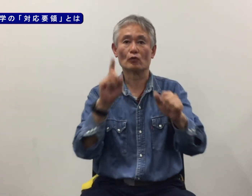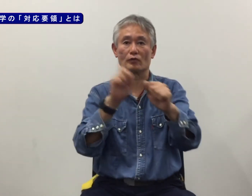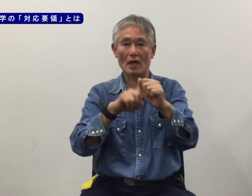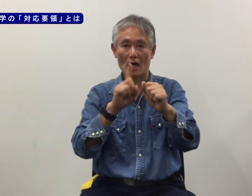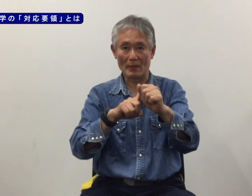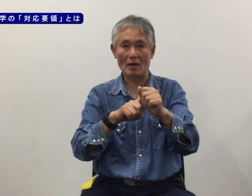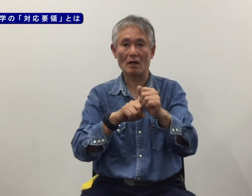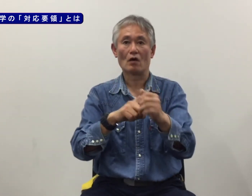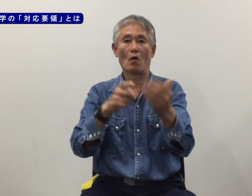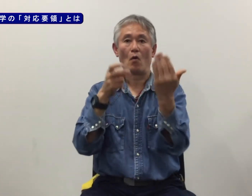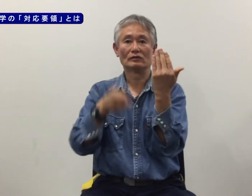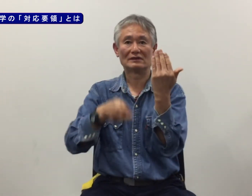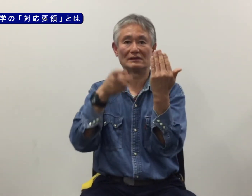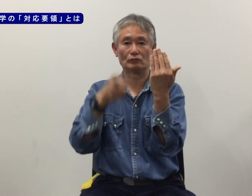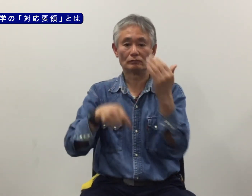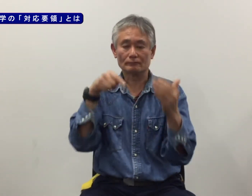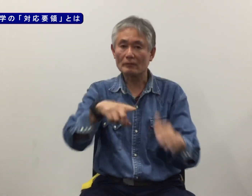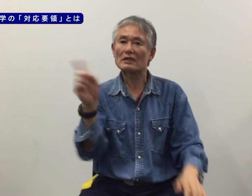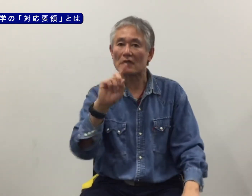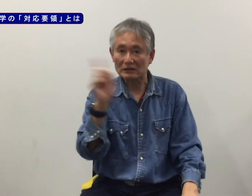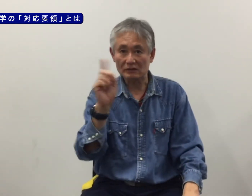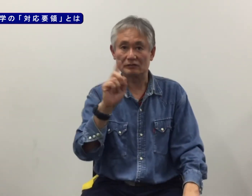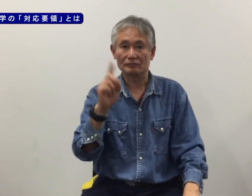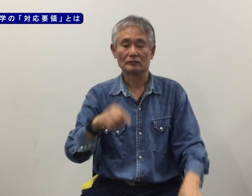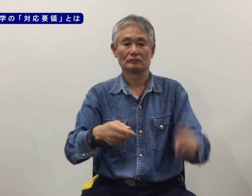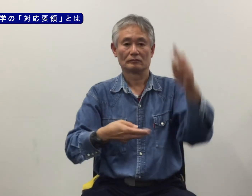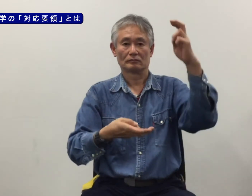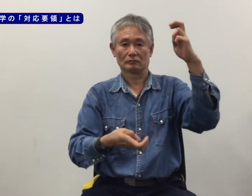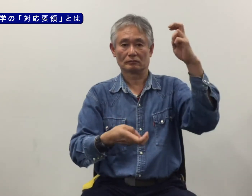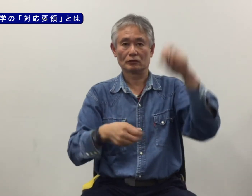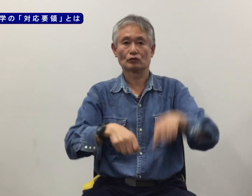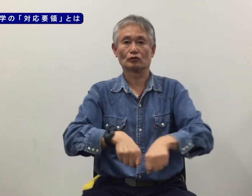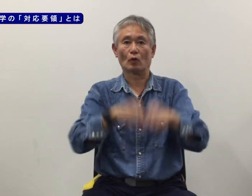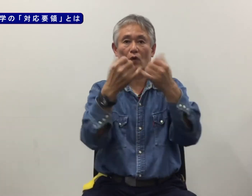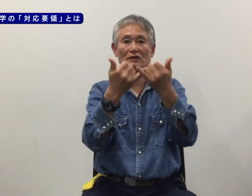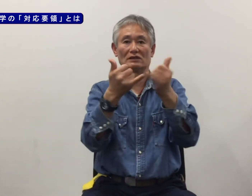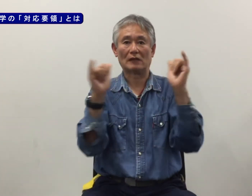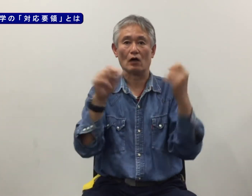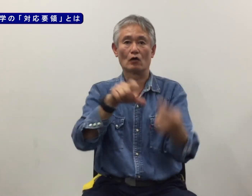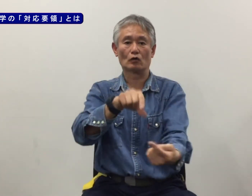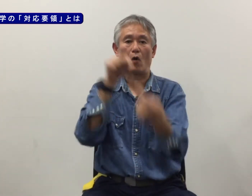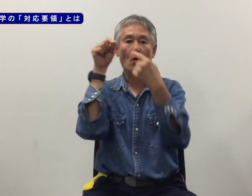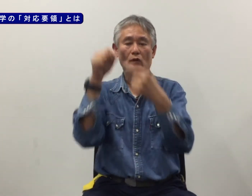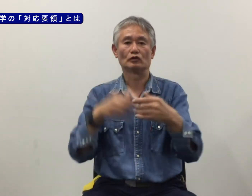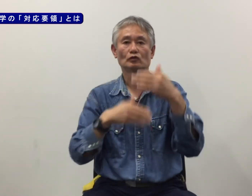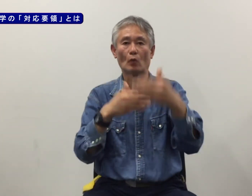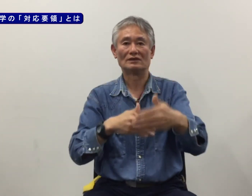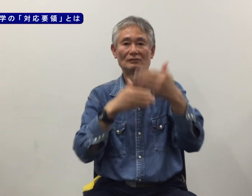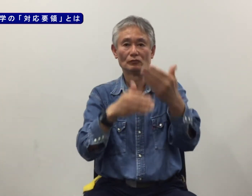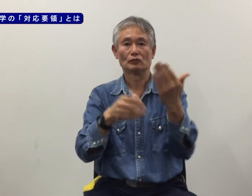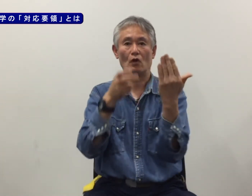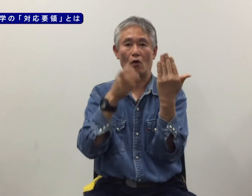解消するための法律として障害者雇用促進法があり